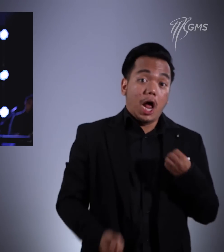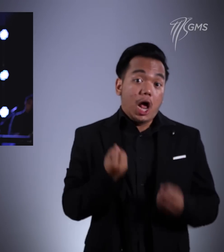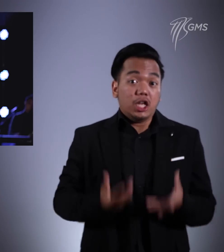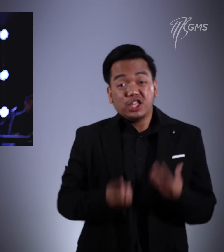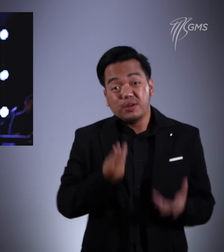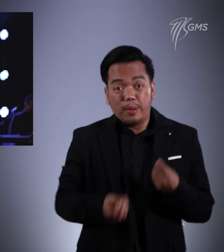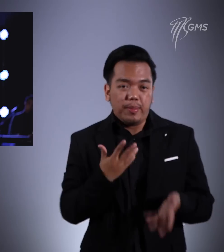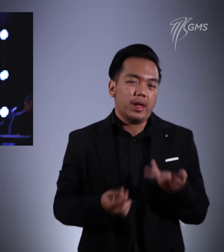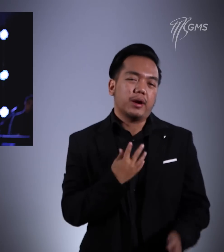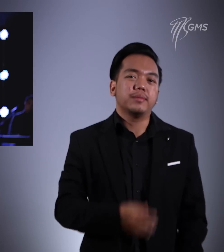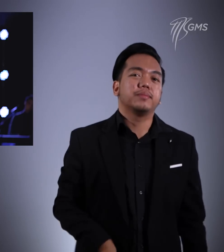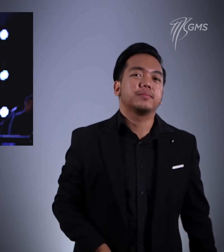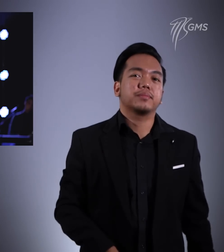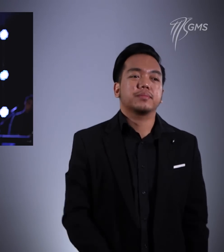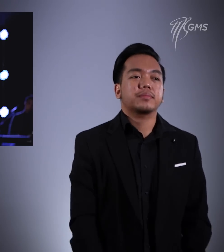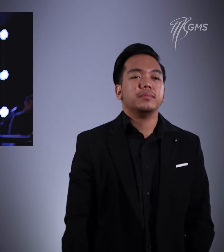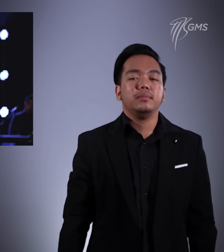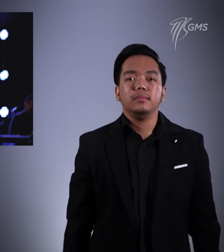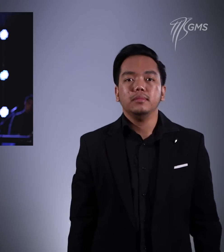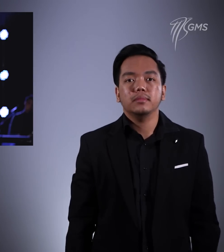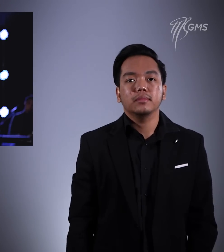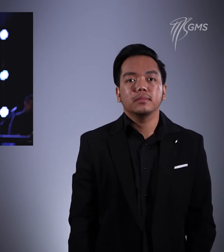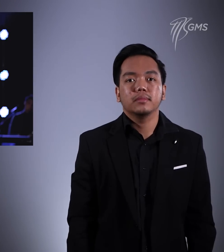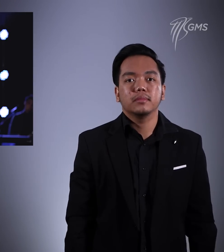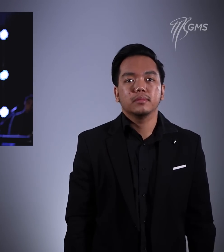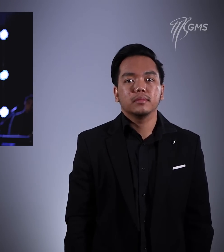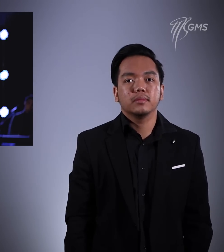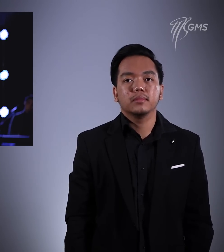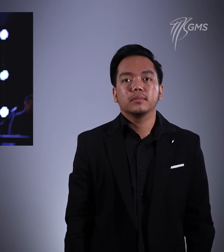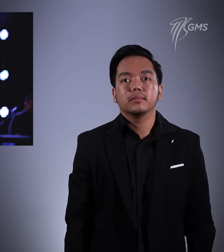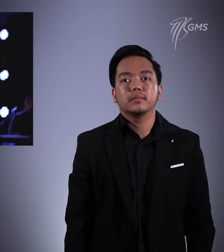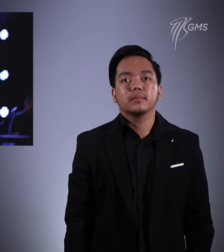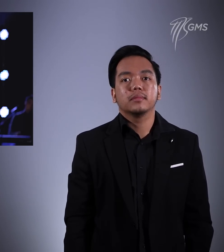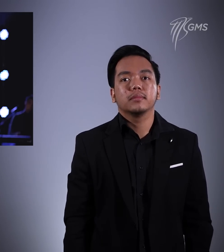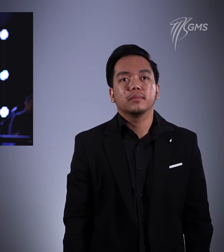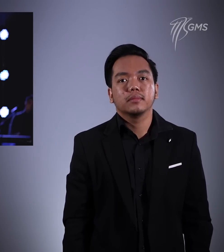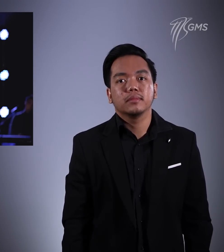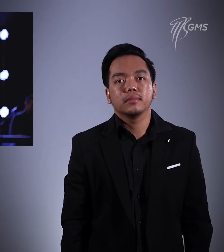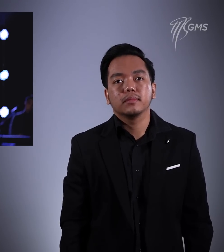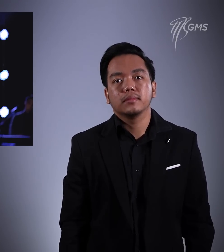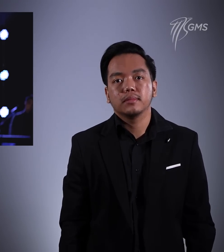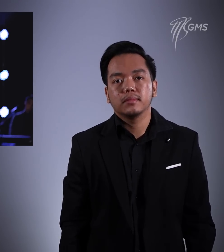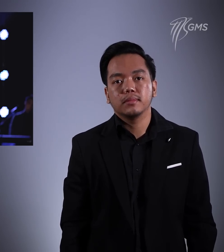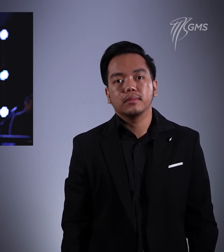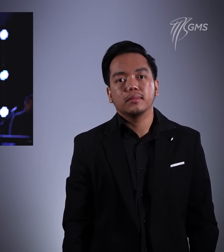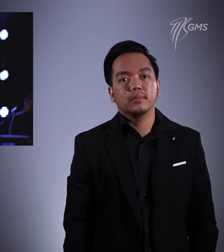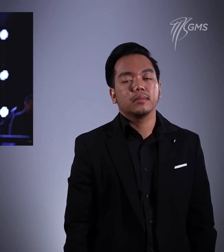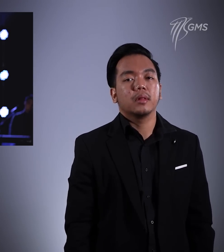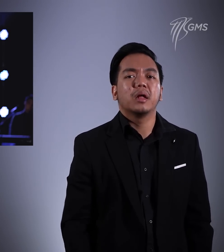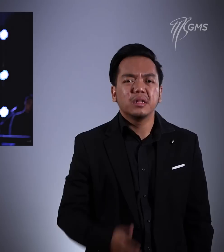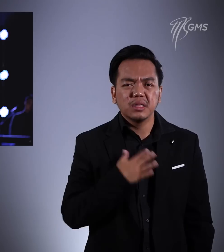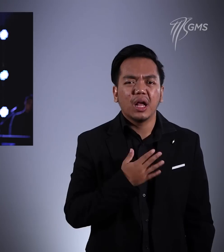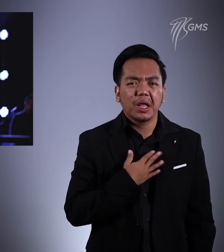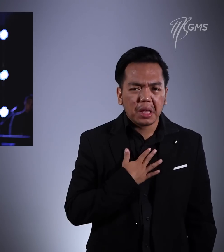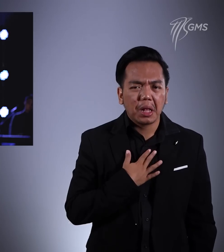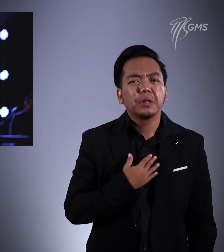saya sehari-hari ketika saya mengalami pergumulan dan saya nggak tahu mau kemana. Atau ketika saya mengalami masalah di depan saya kelihatannya berat. Saya itu orangnya